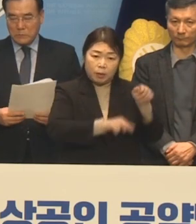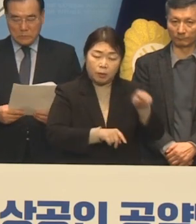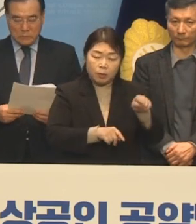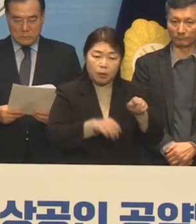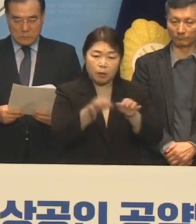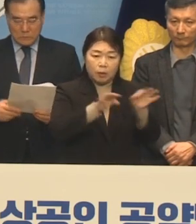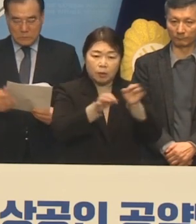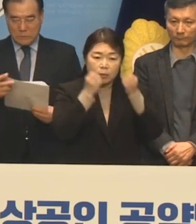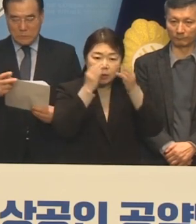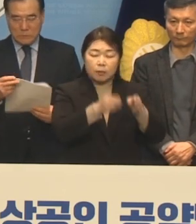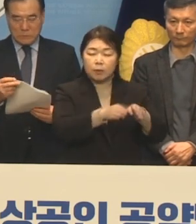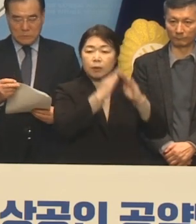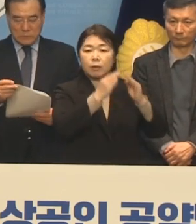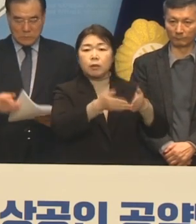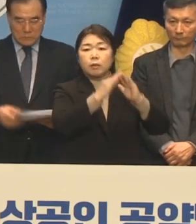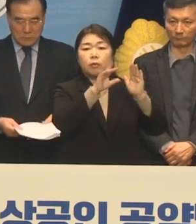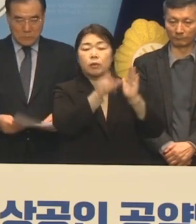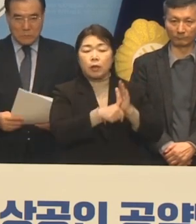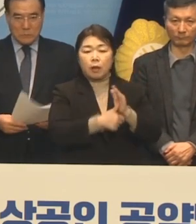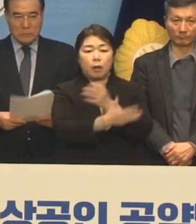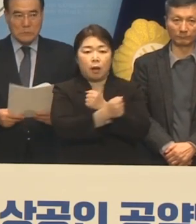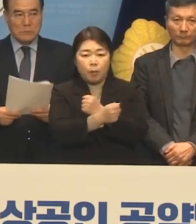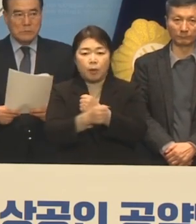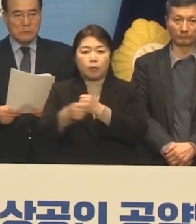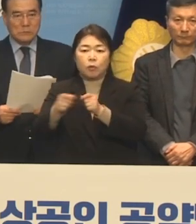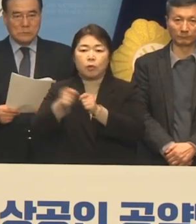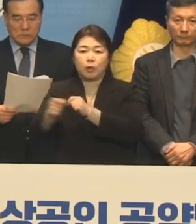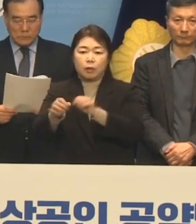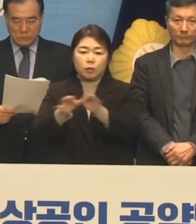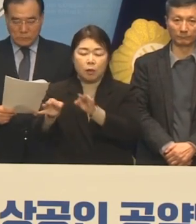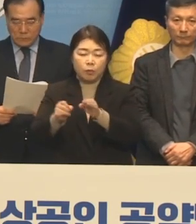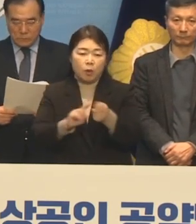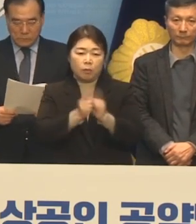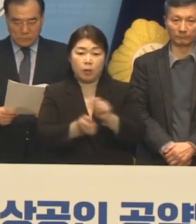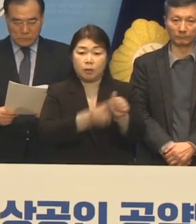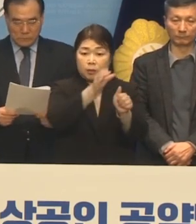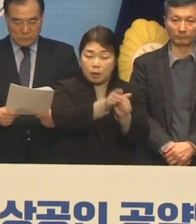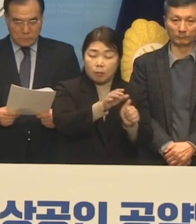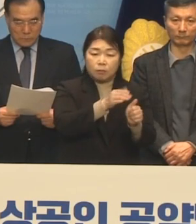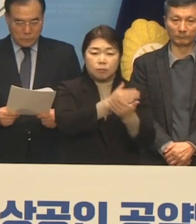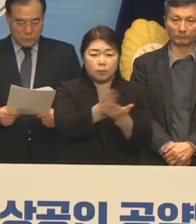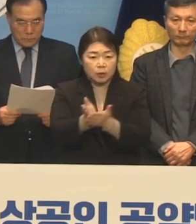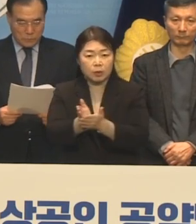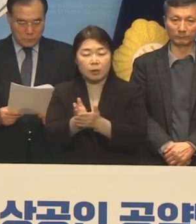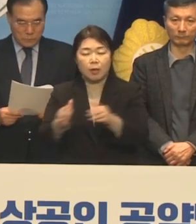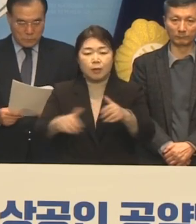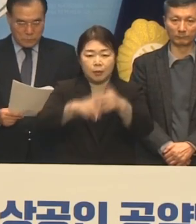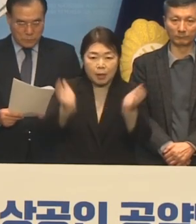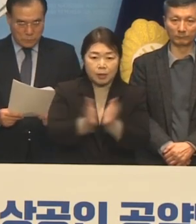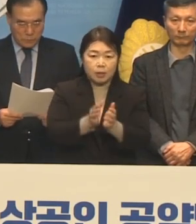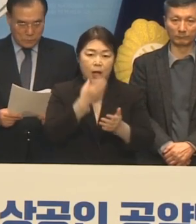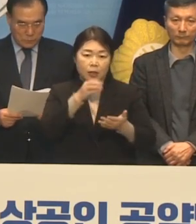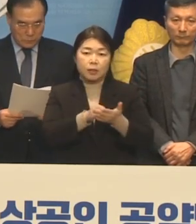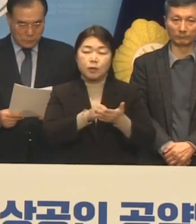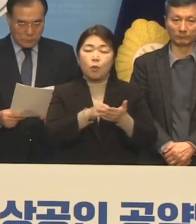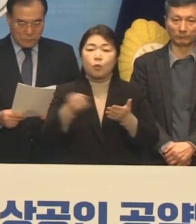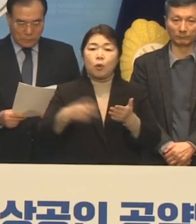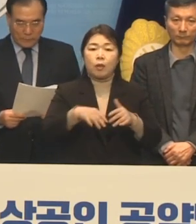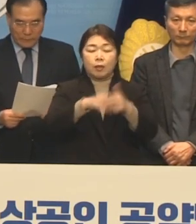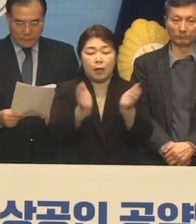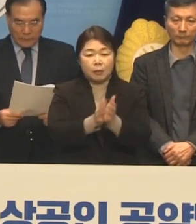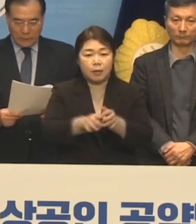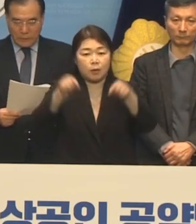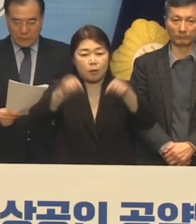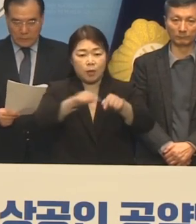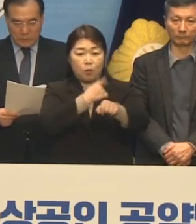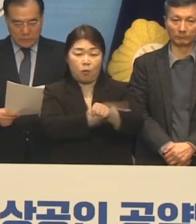입점 사업자뿐만 아니라 가맹점주, 대리점주, 수탁사업자의 단체 등록제와 단체